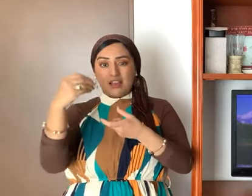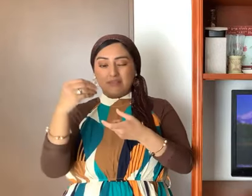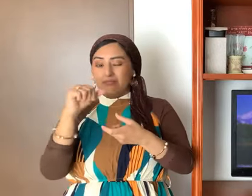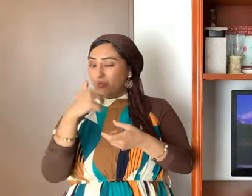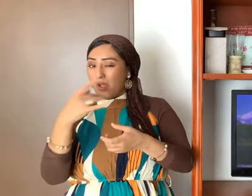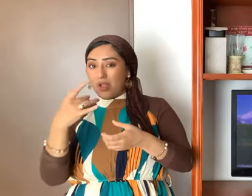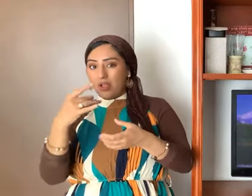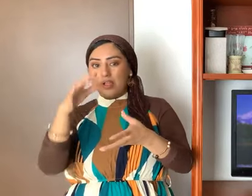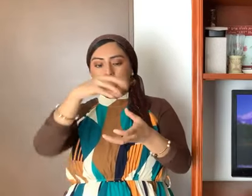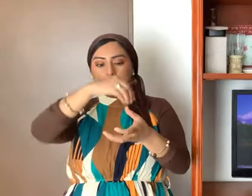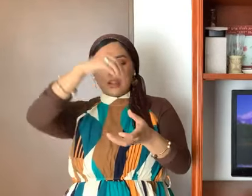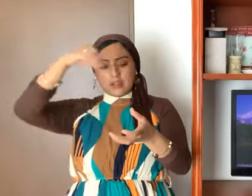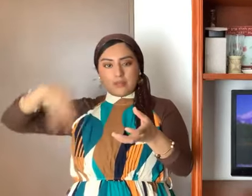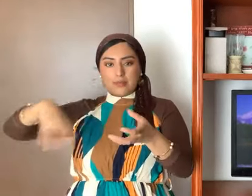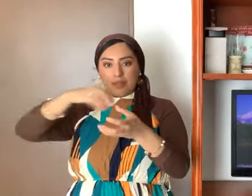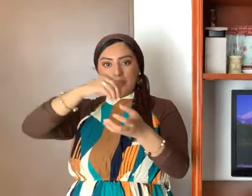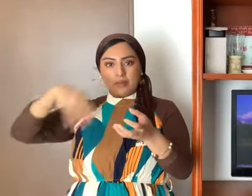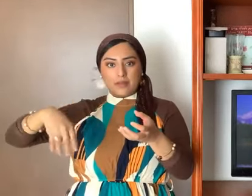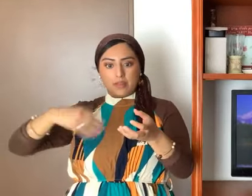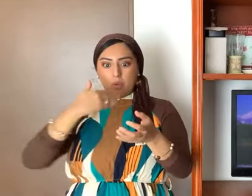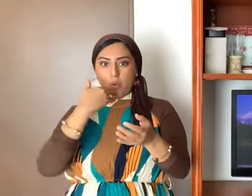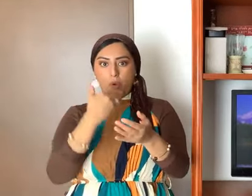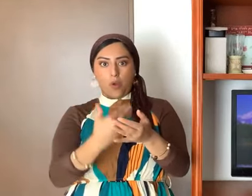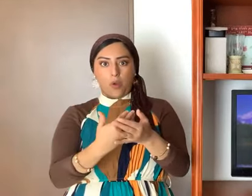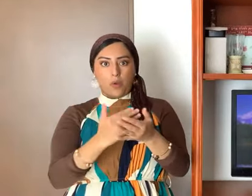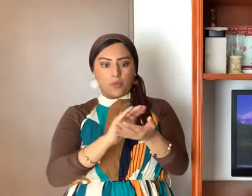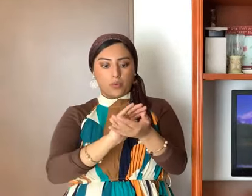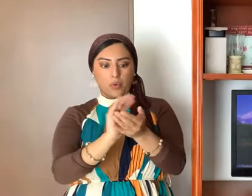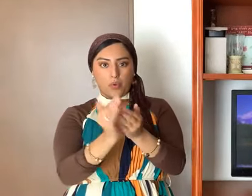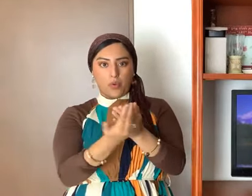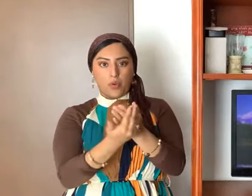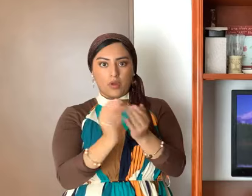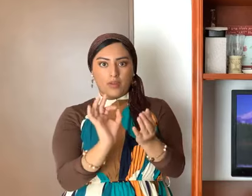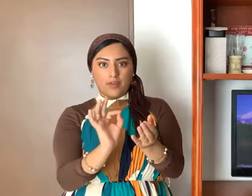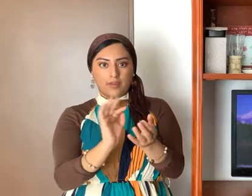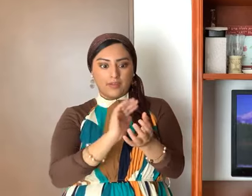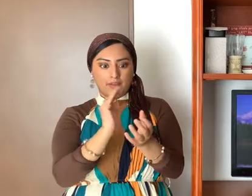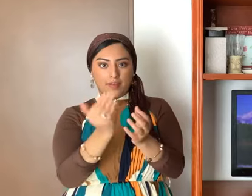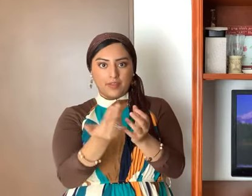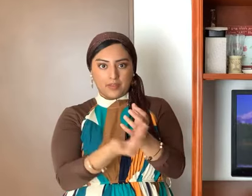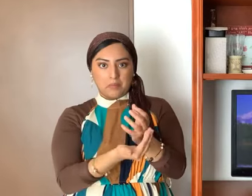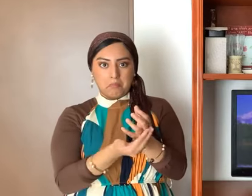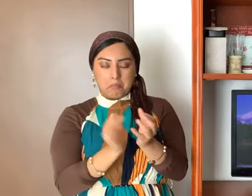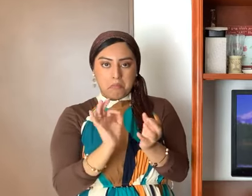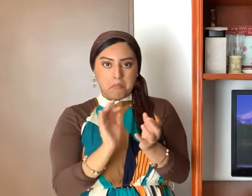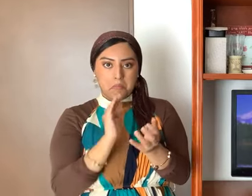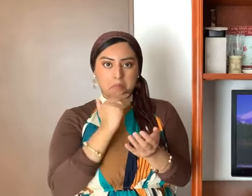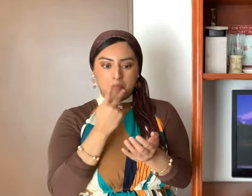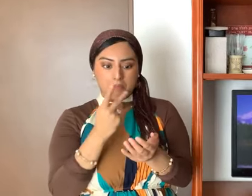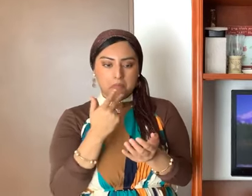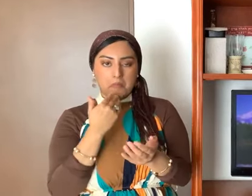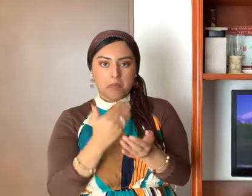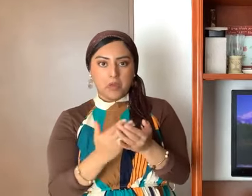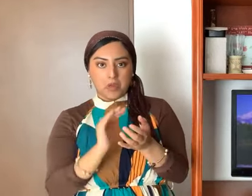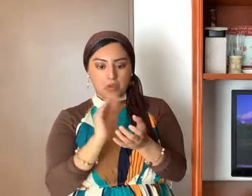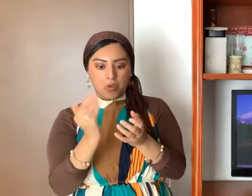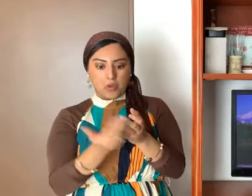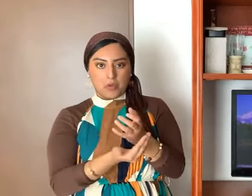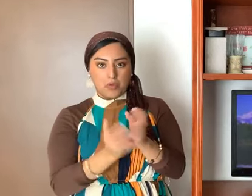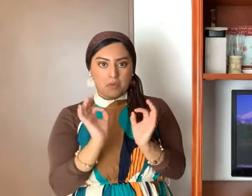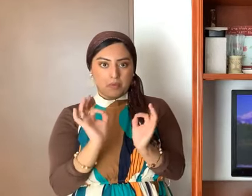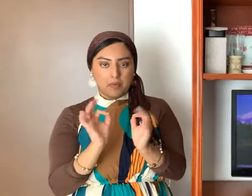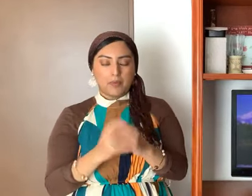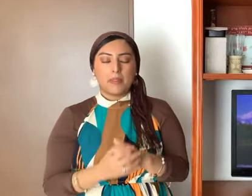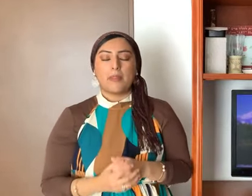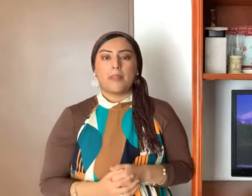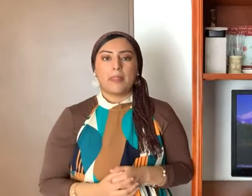fea, se la quitas y ¿cómo queda la cebolla, Hayot? Bien, ¿verdad? No vamos a decir que bonita, pero se ve bien, ¿sí? Ya a lo